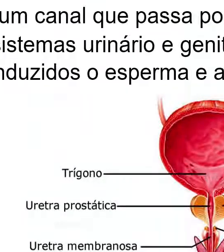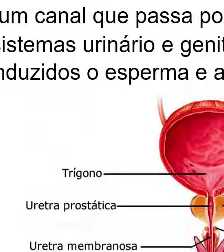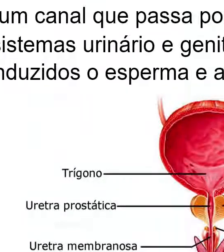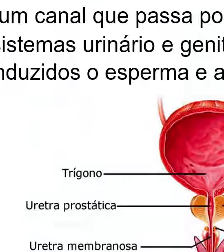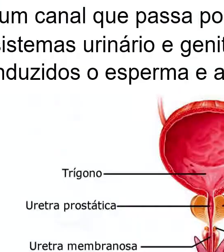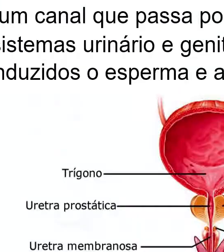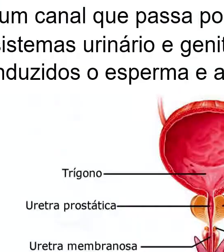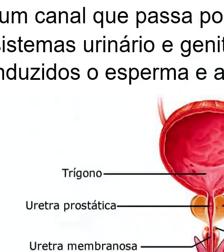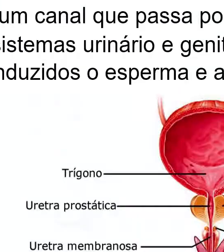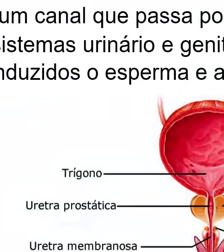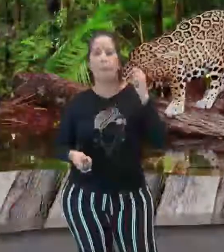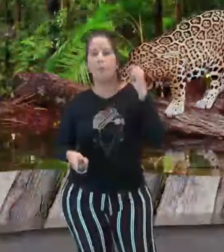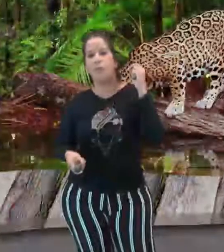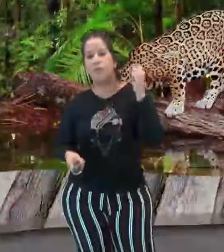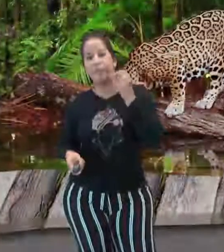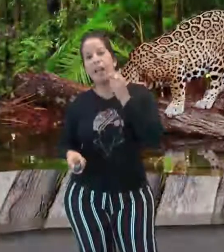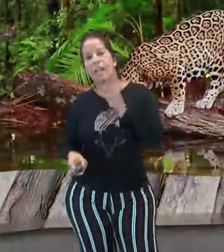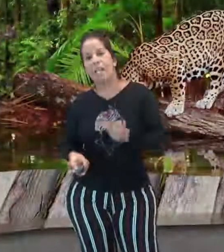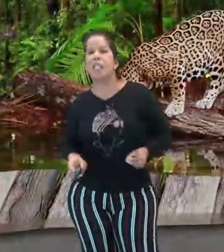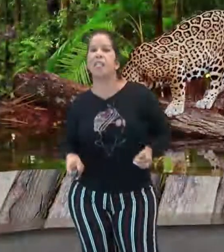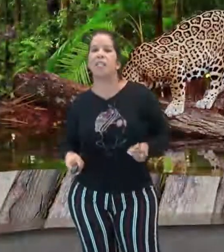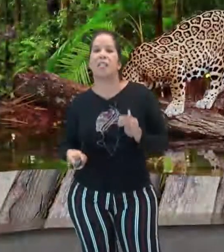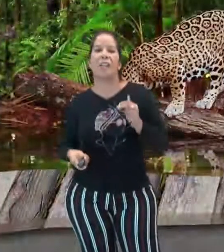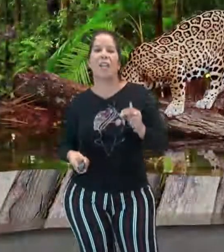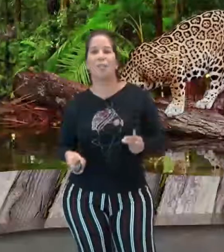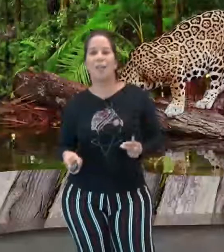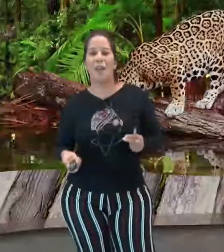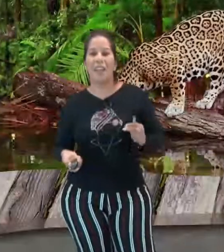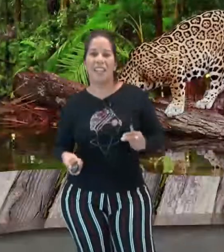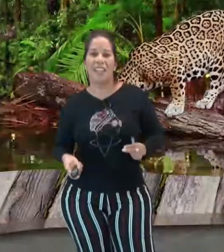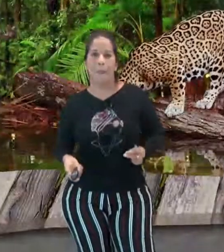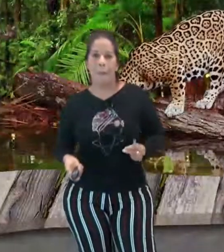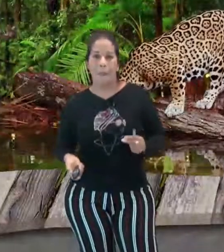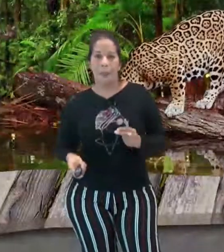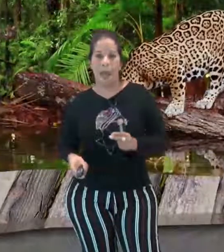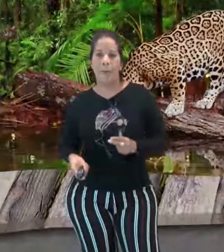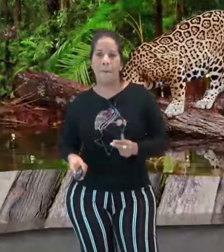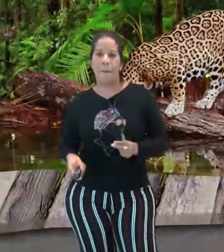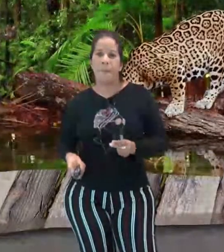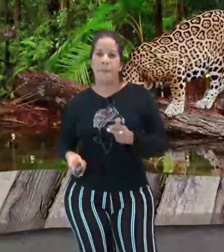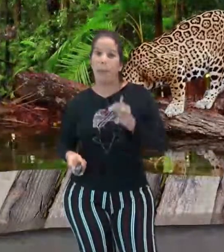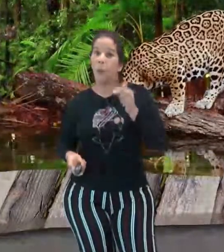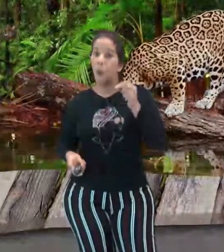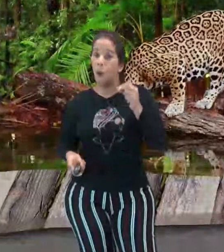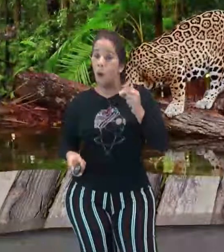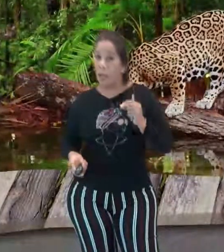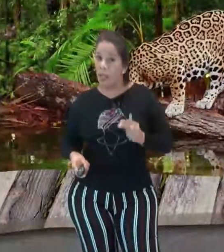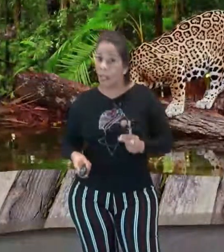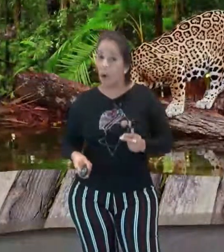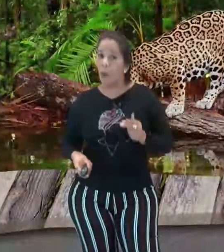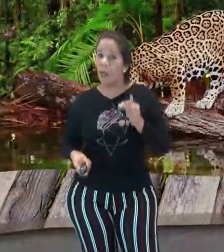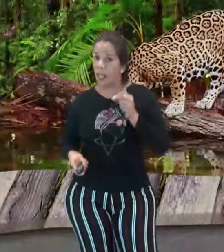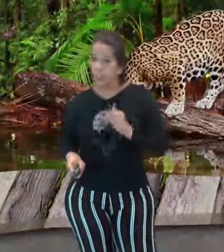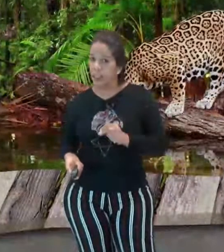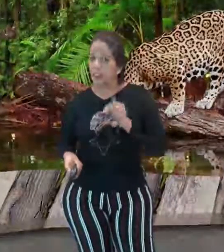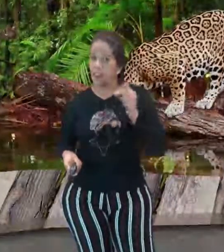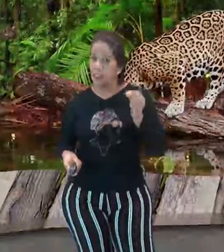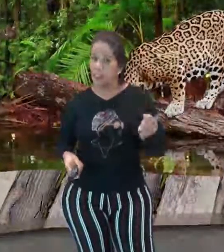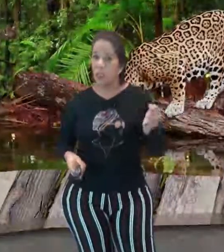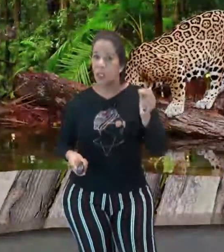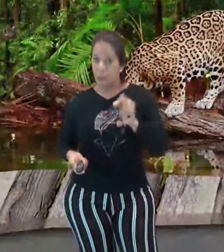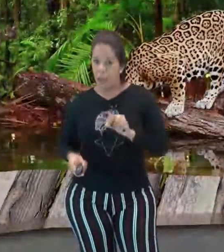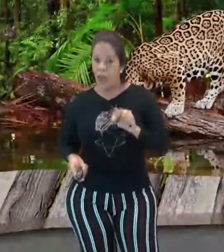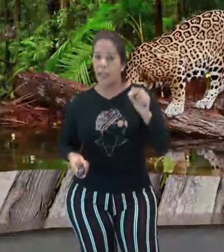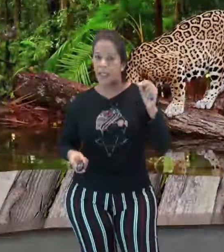um desavisado, pegar uma pessoa distraída nessa questão aí, tá? No homem, a uretra faz